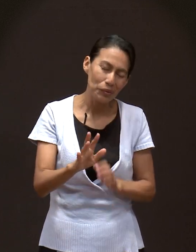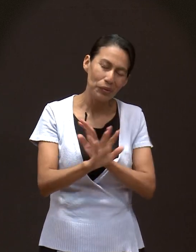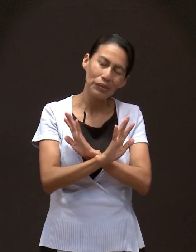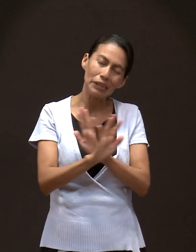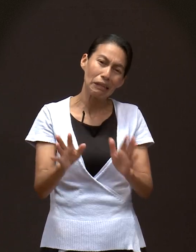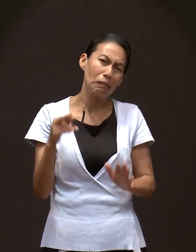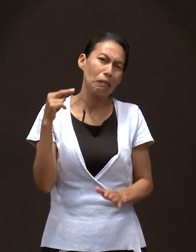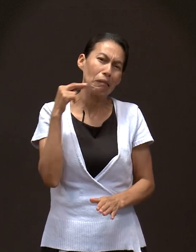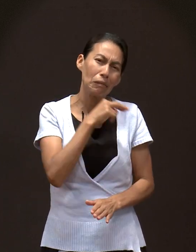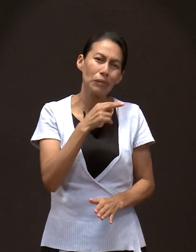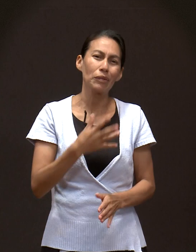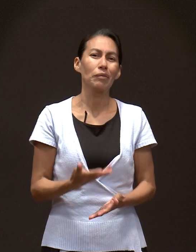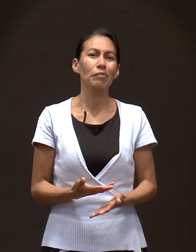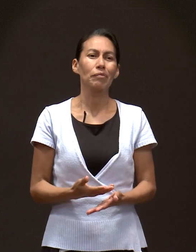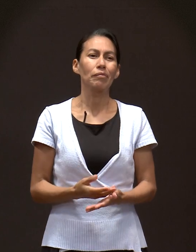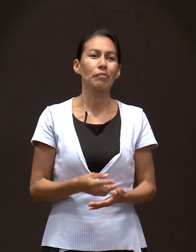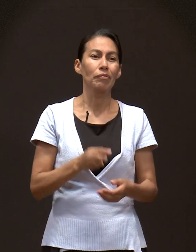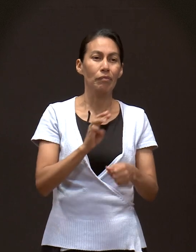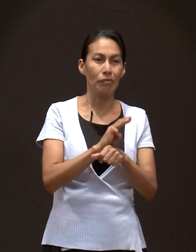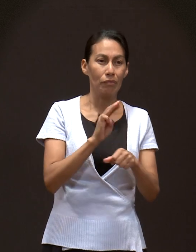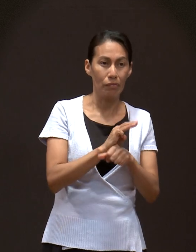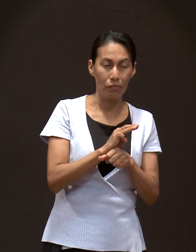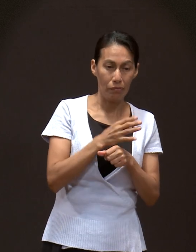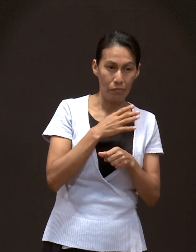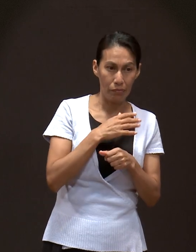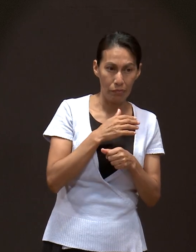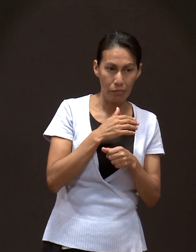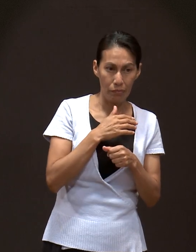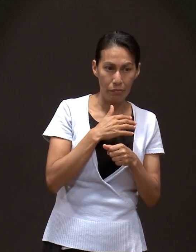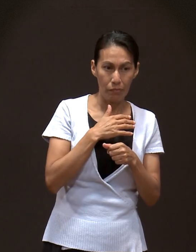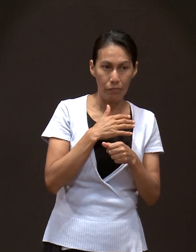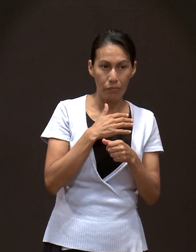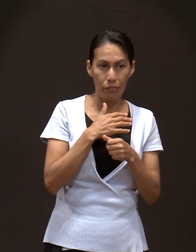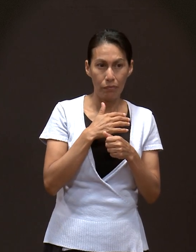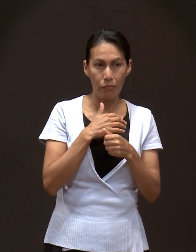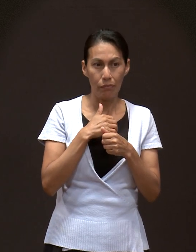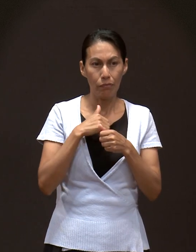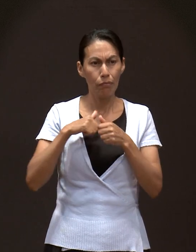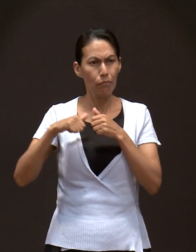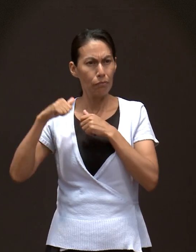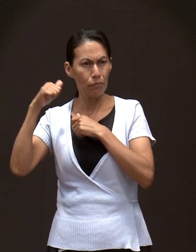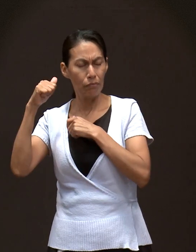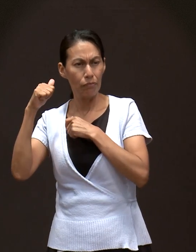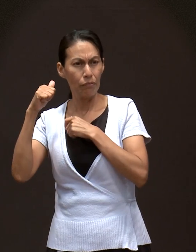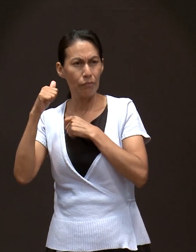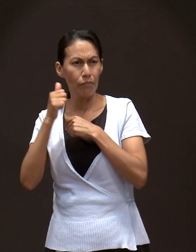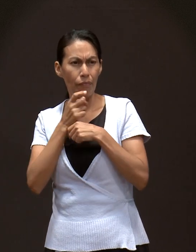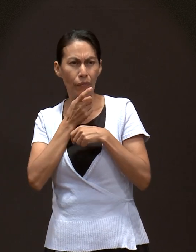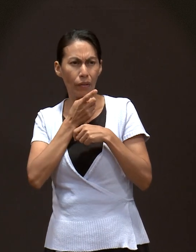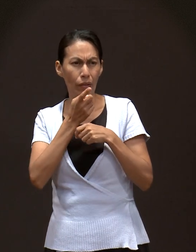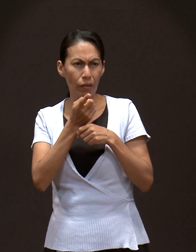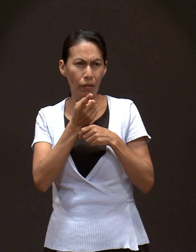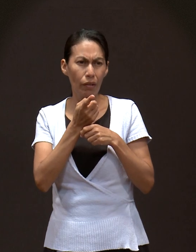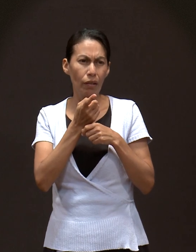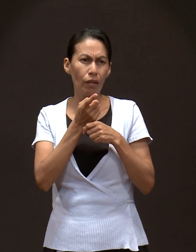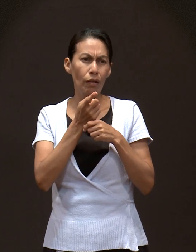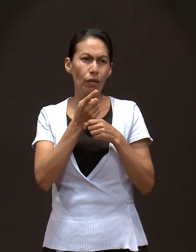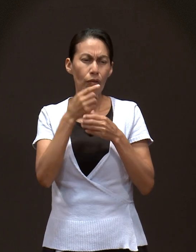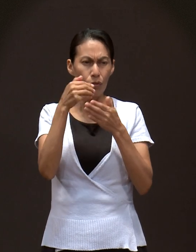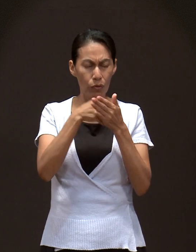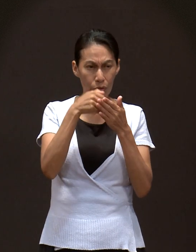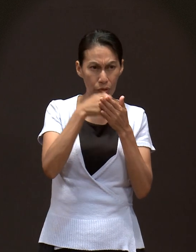lo resolvió. Así es. Hubo un rapidito en el matinal de adultos de esta semana, mencionaba que